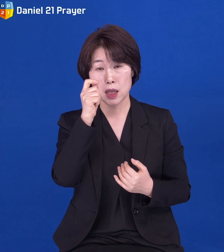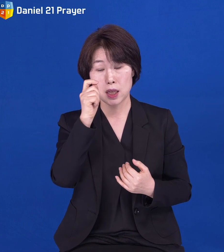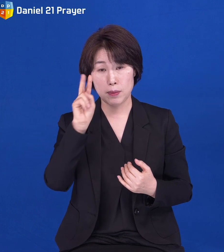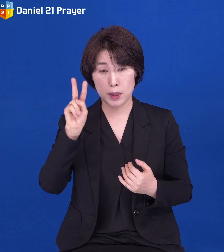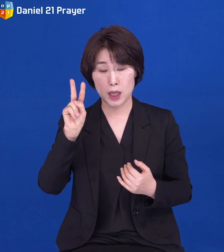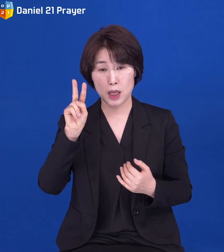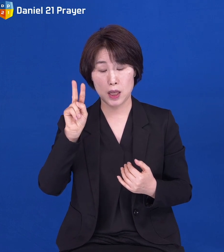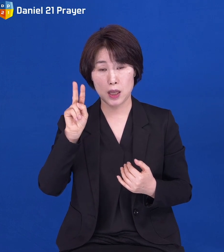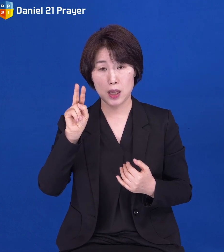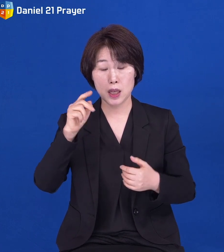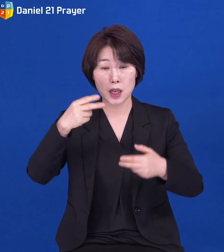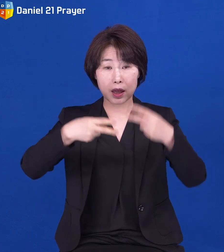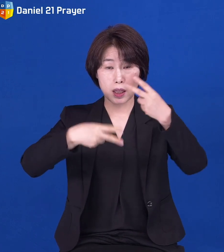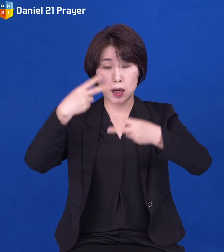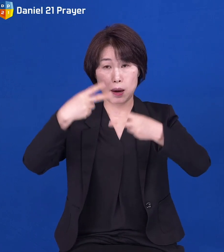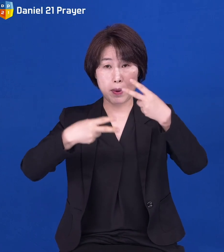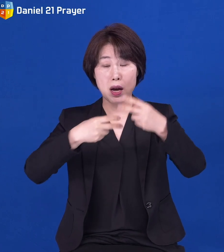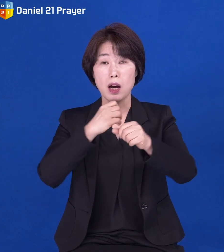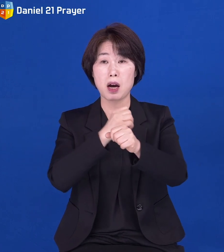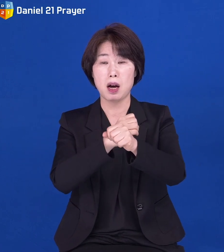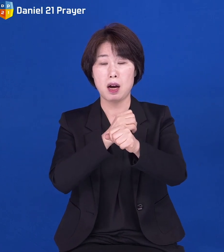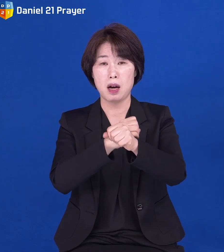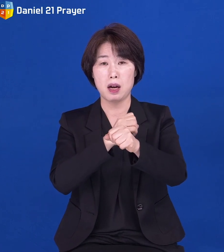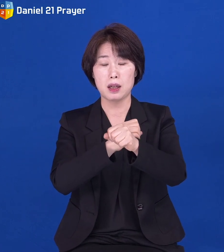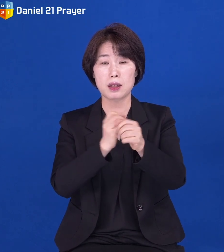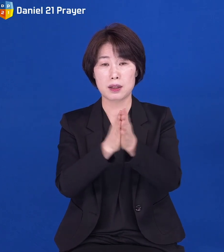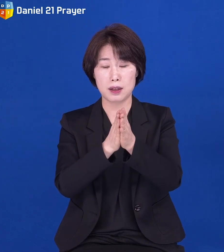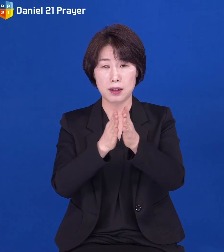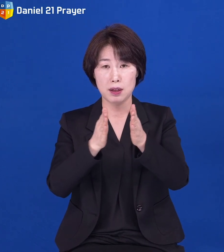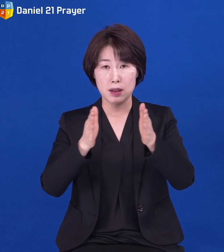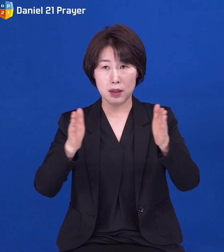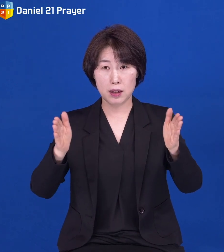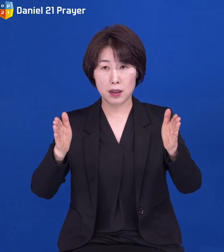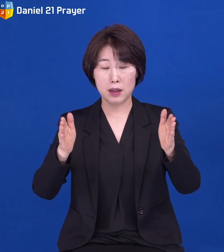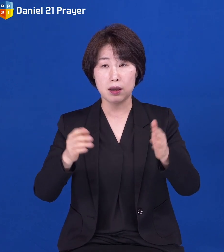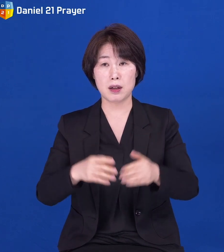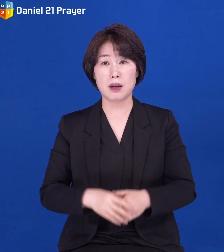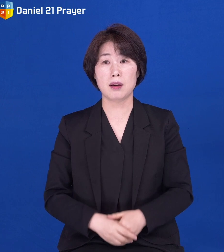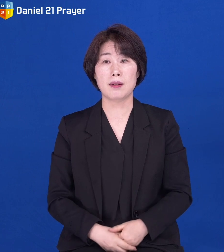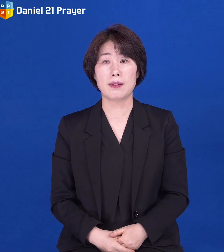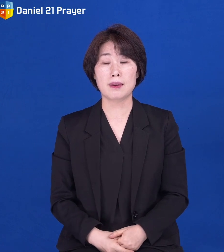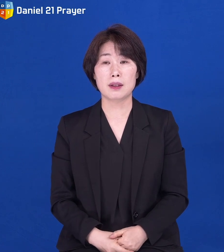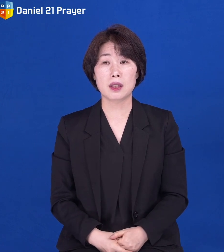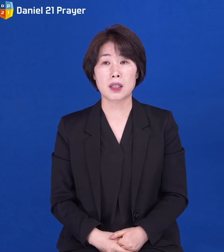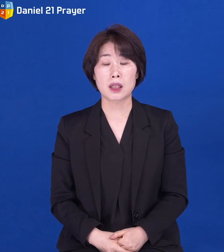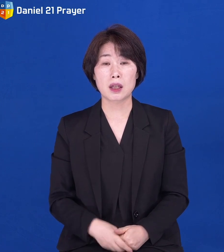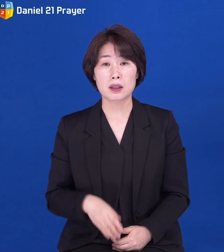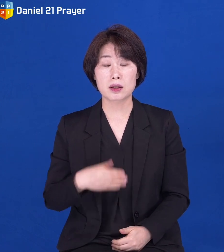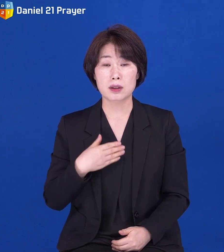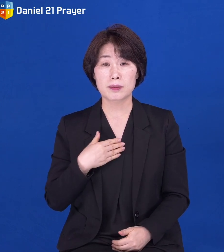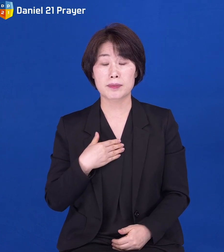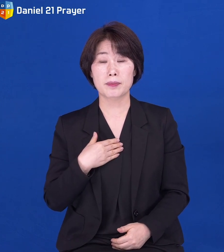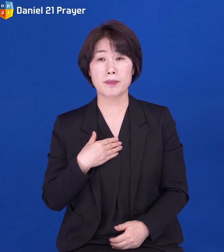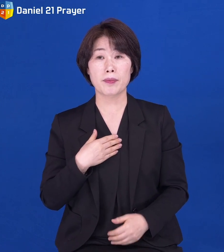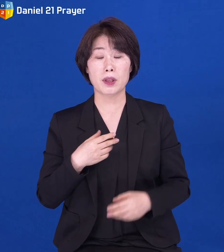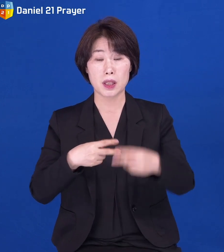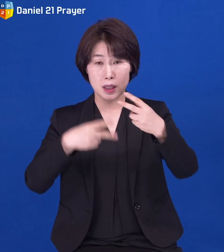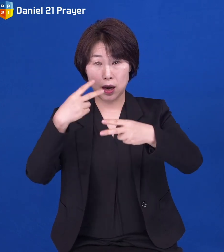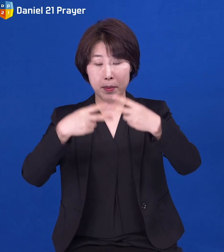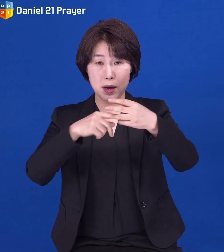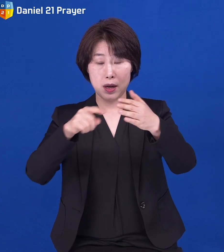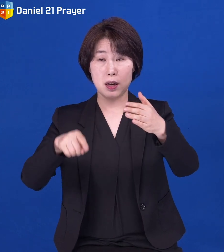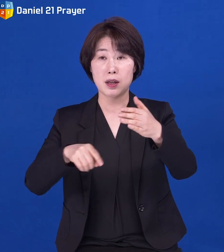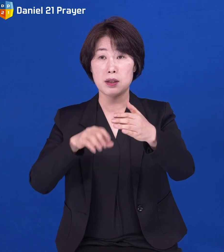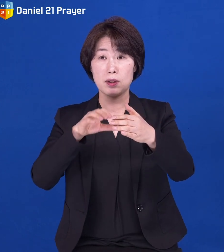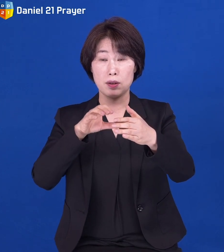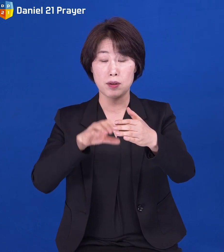해가지고 하고 있는데 그게 메디컬이었어요. 그래가지고 이제 주연단에 있다 보니까 항상 이렇게 좀 걸리는 거예요. 그래서 그리고 또